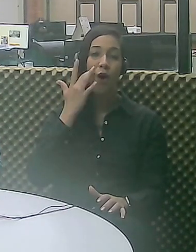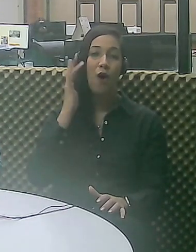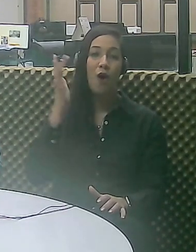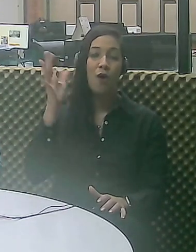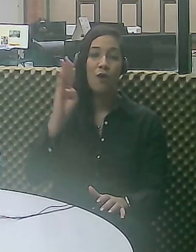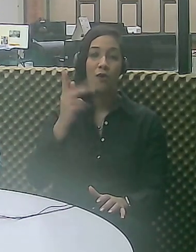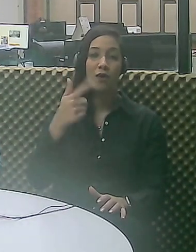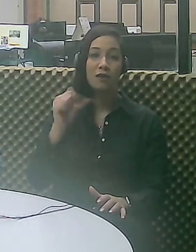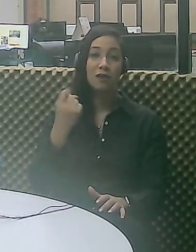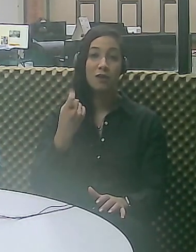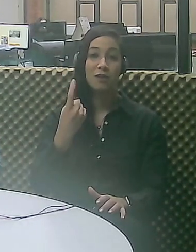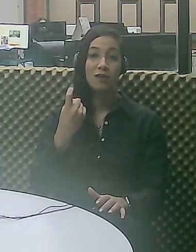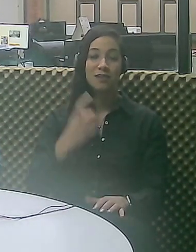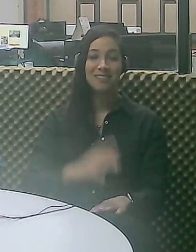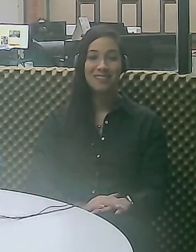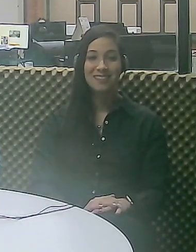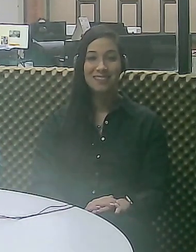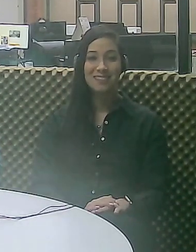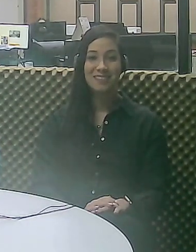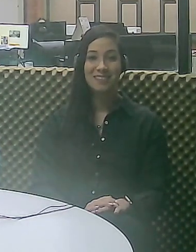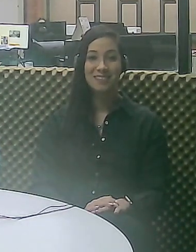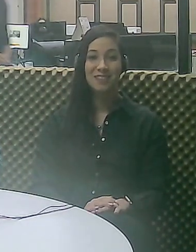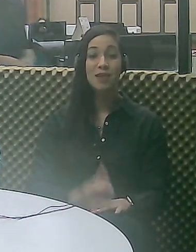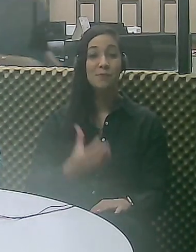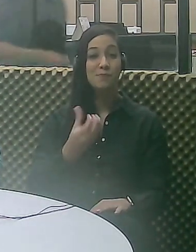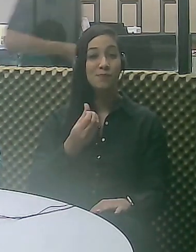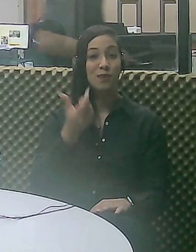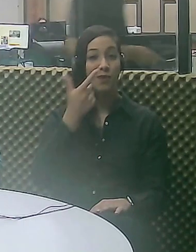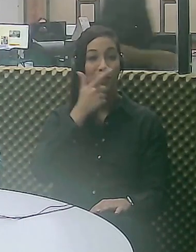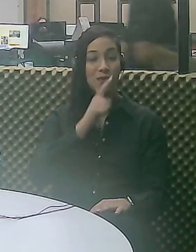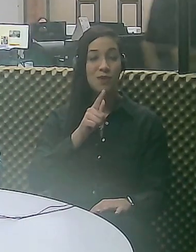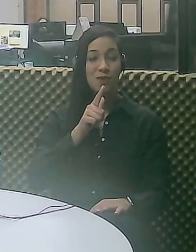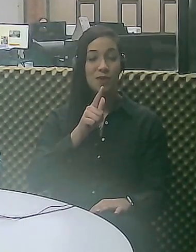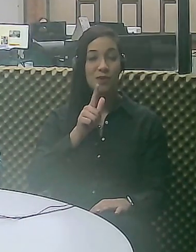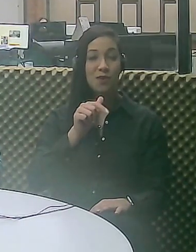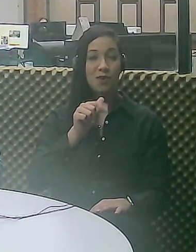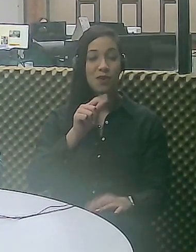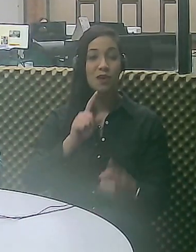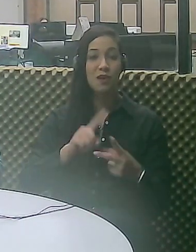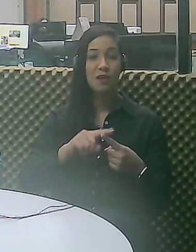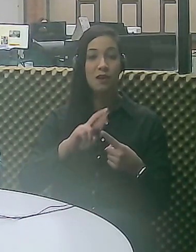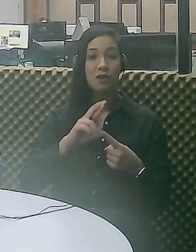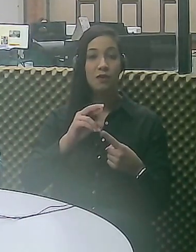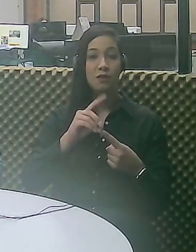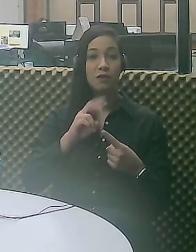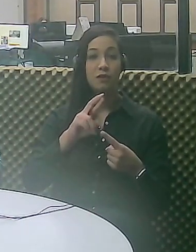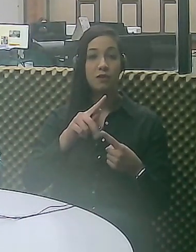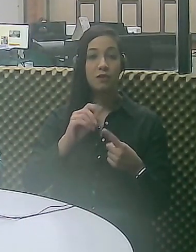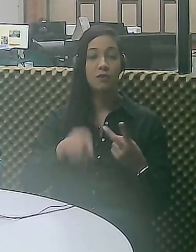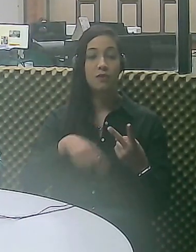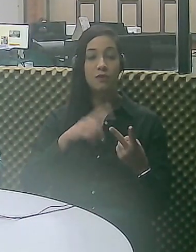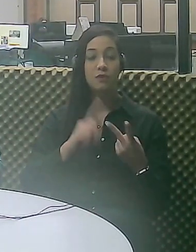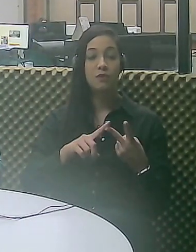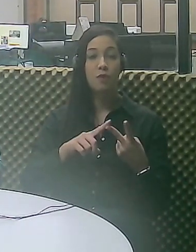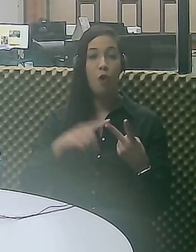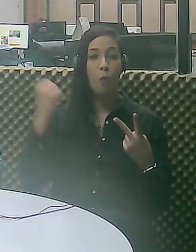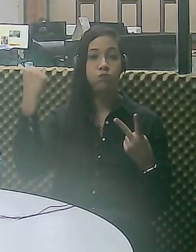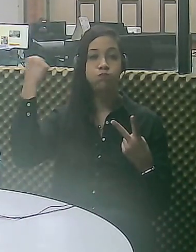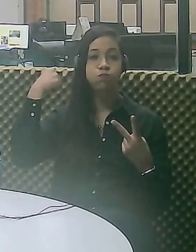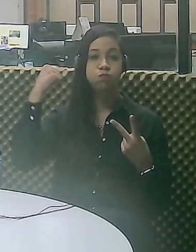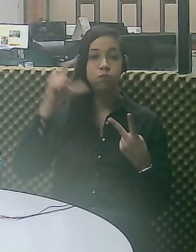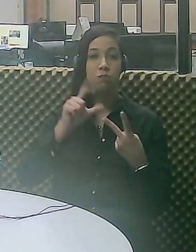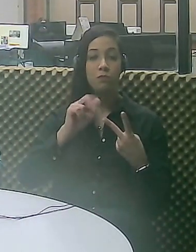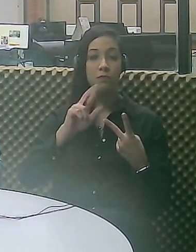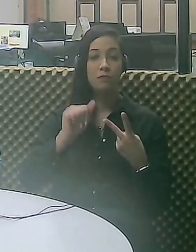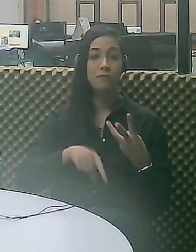na bocha individual. As outras 6 medalhas foram conquistadas por Rodrigo Parreira e pelos halterofilistas